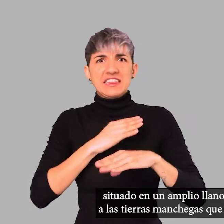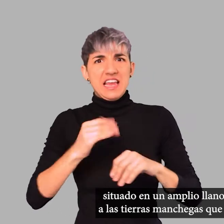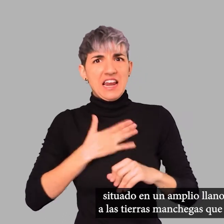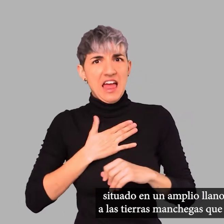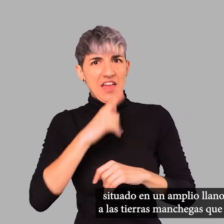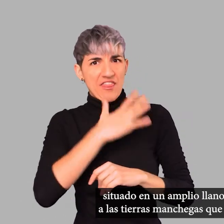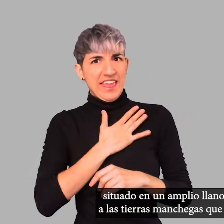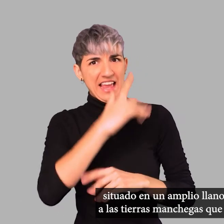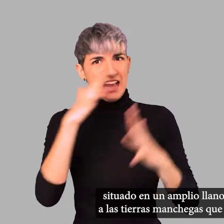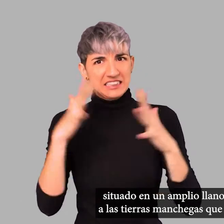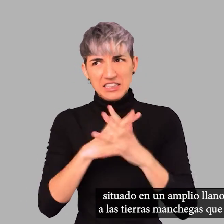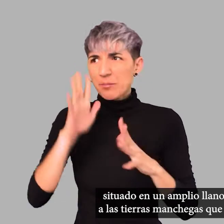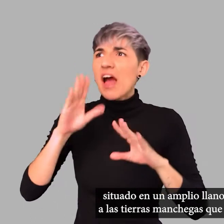manchegas que a las andaluzas.